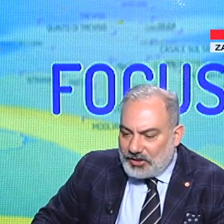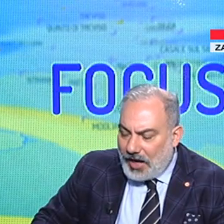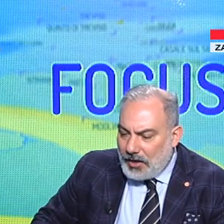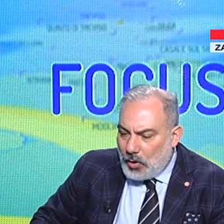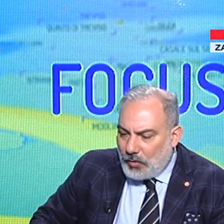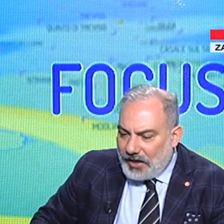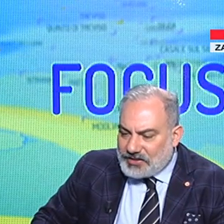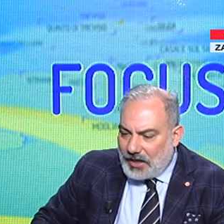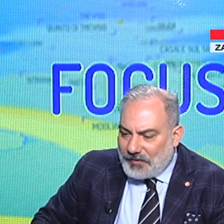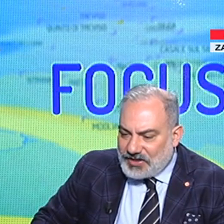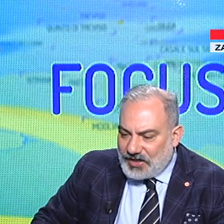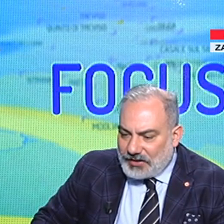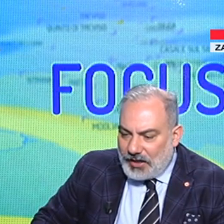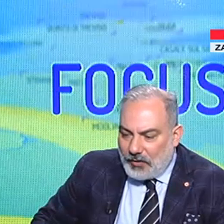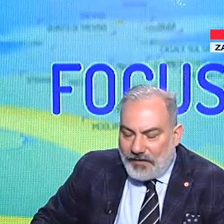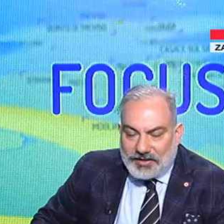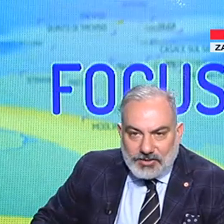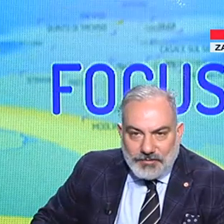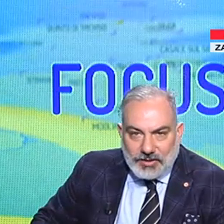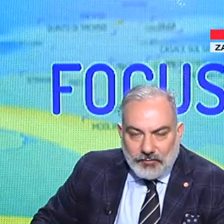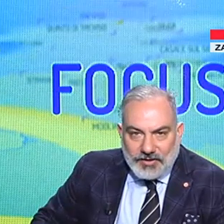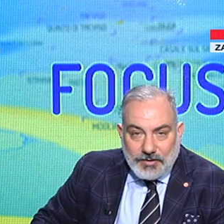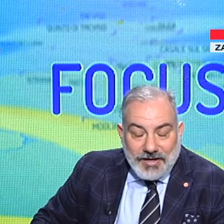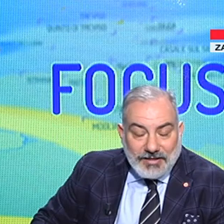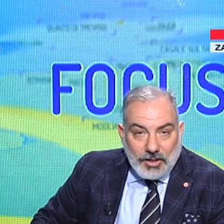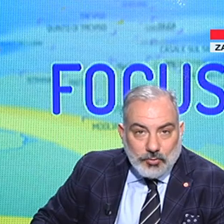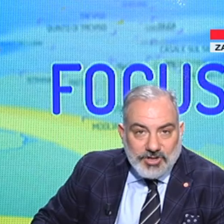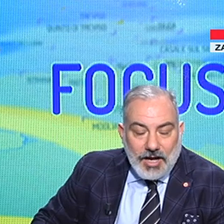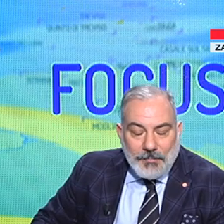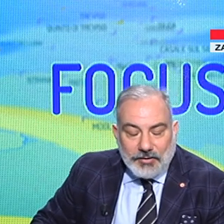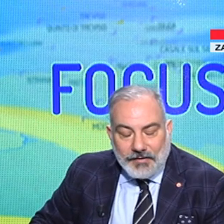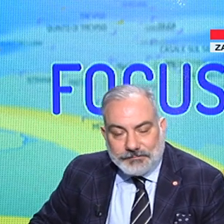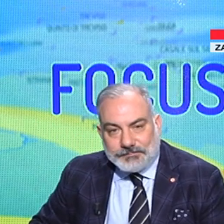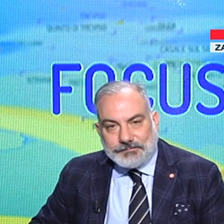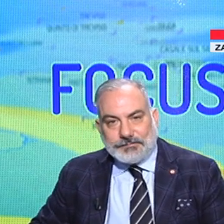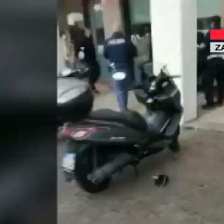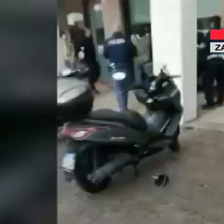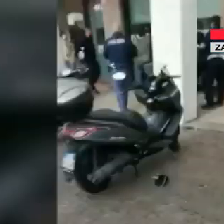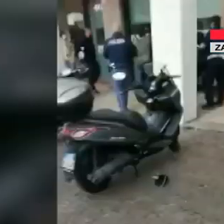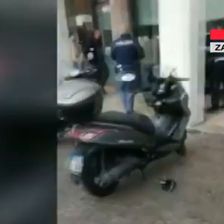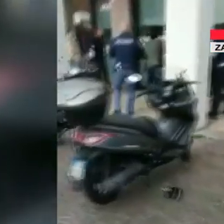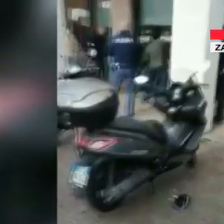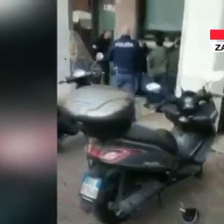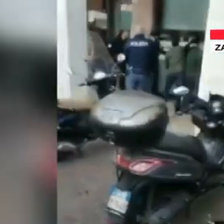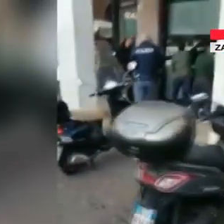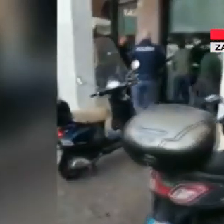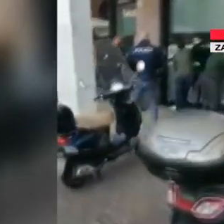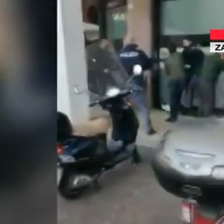in città, una rissa, passeggiate Novax, insomma è stato un fine settimana di denunce a Padova.